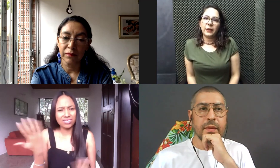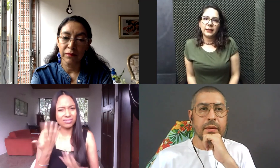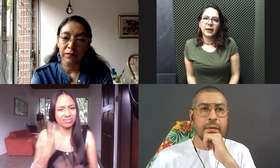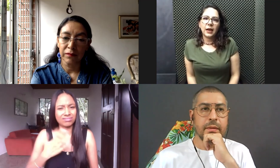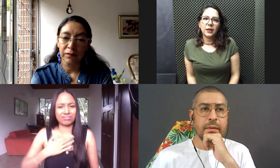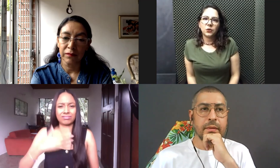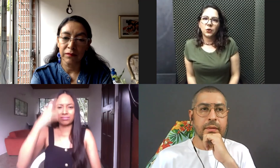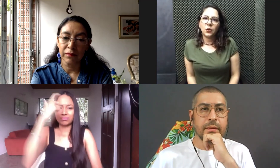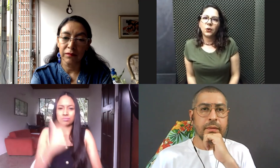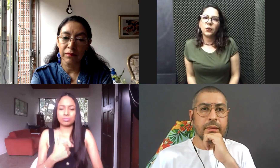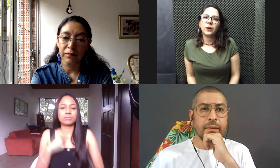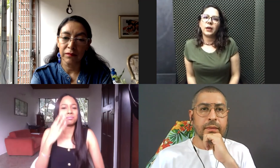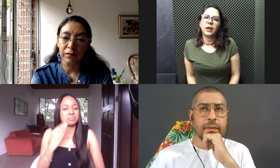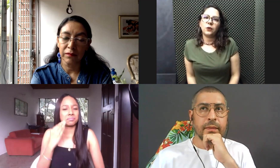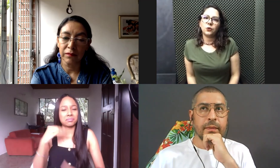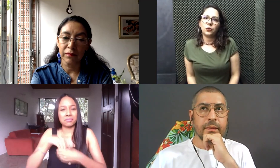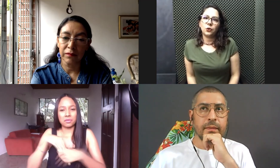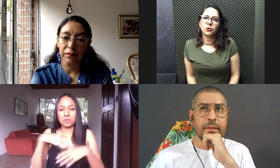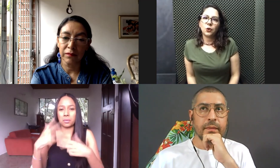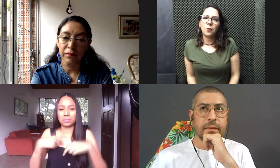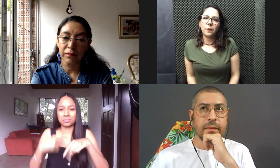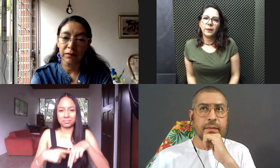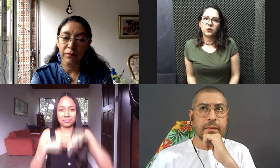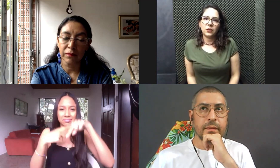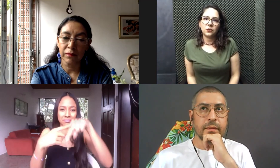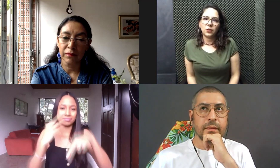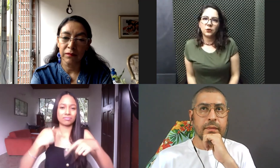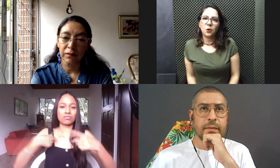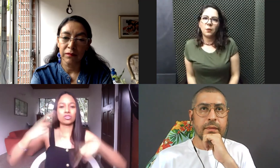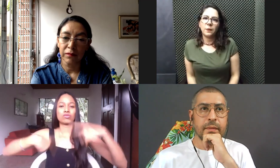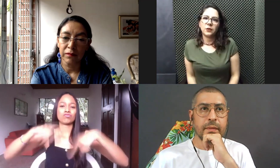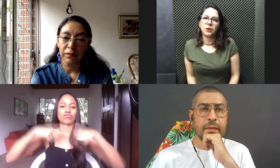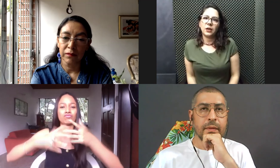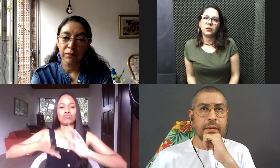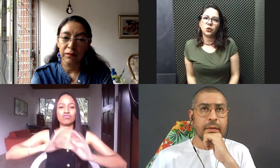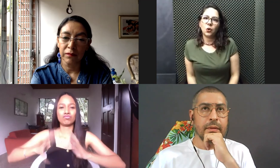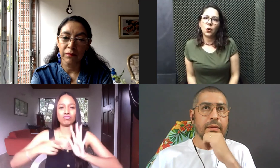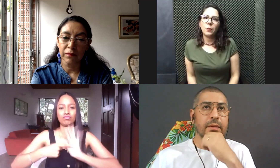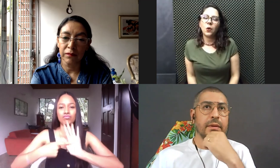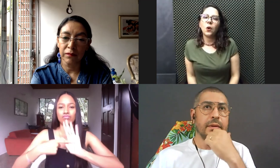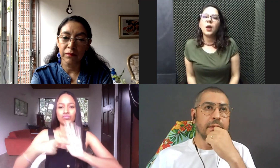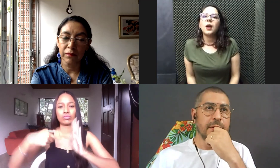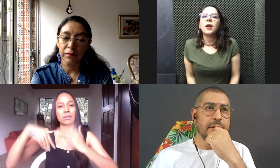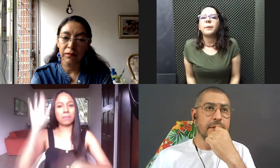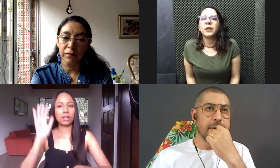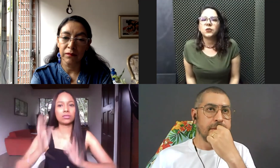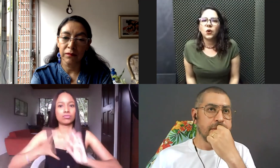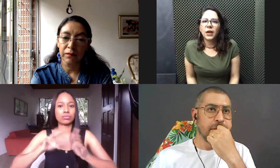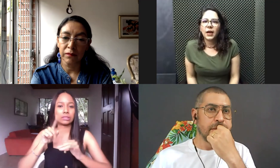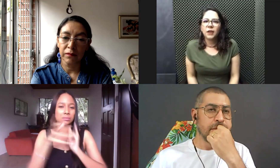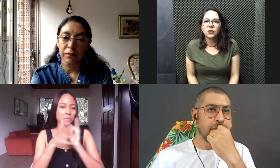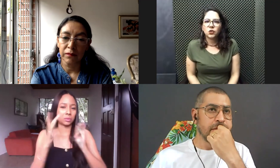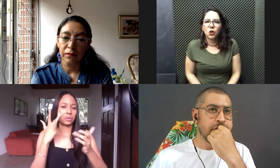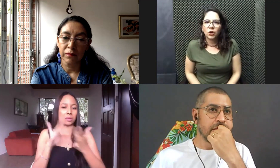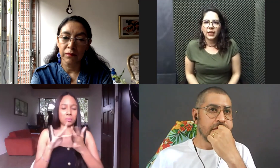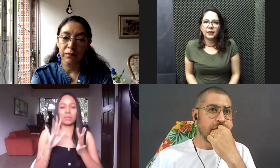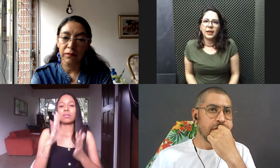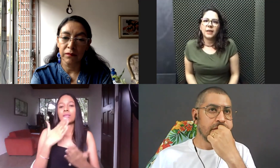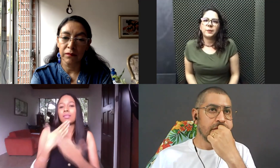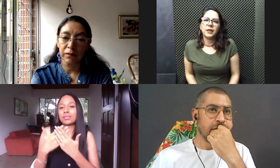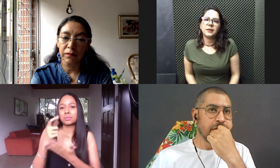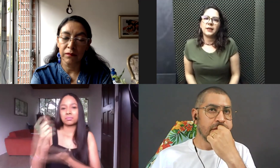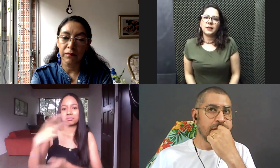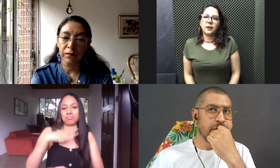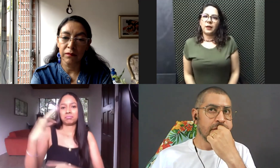en este caso, nosotros como personas sordas o como persona, yo como persona sorda que tiene